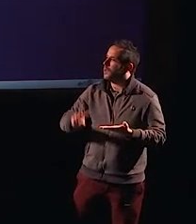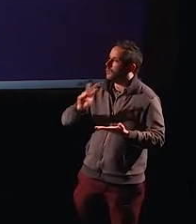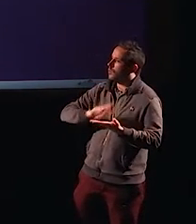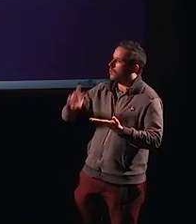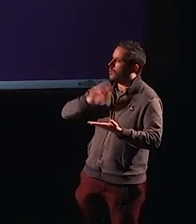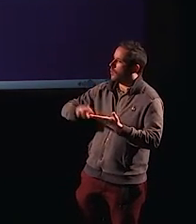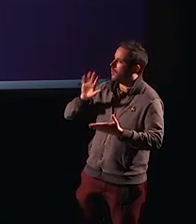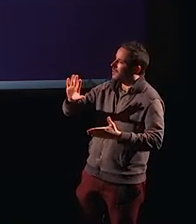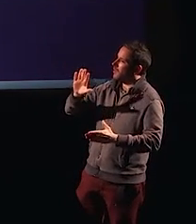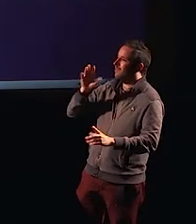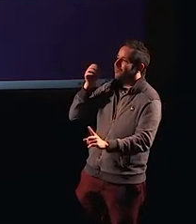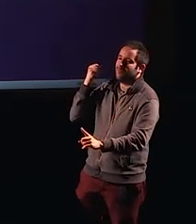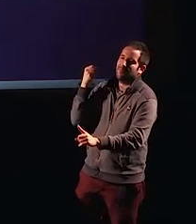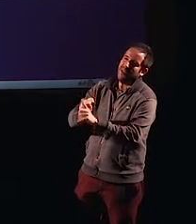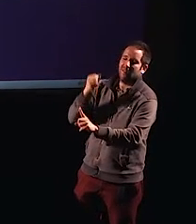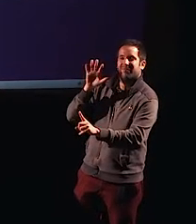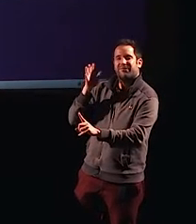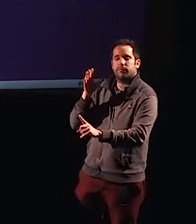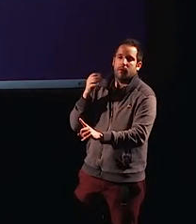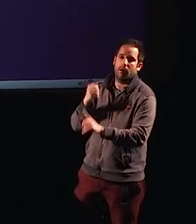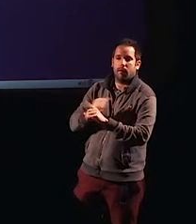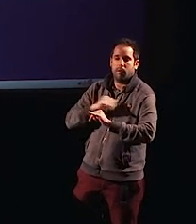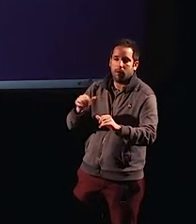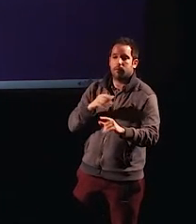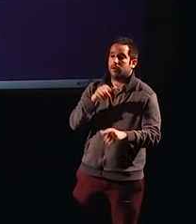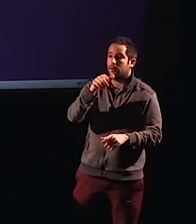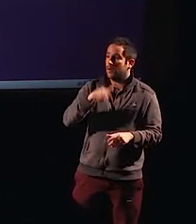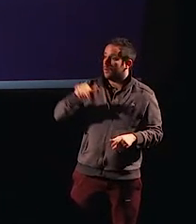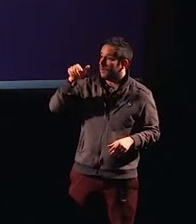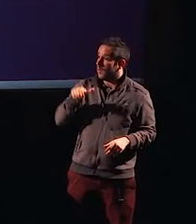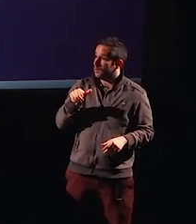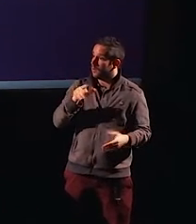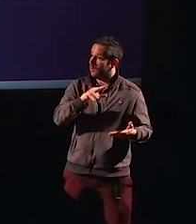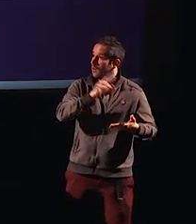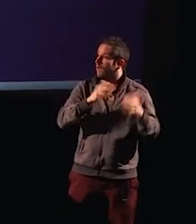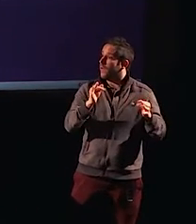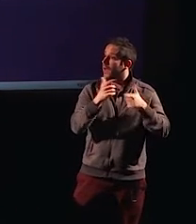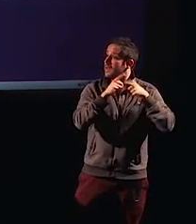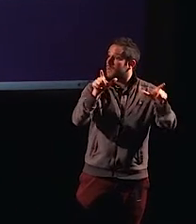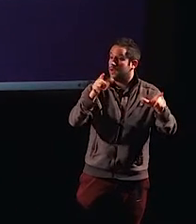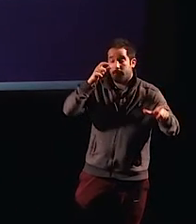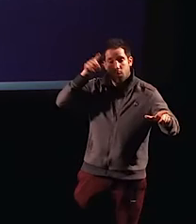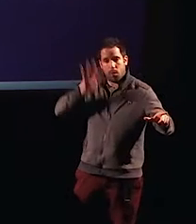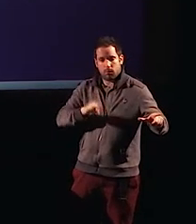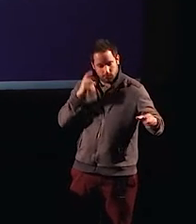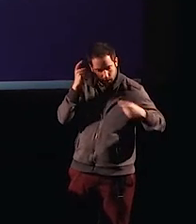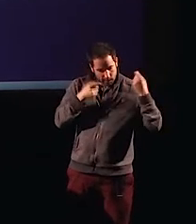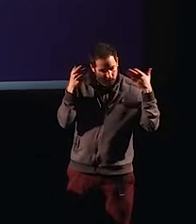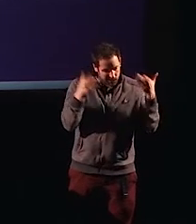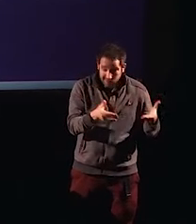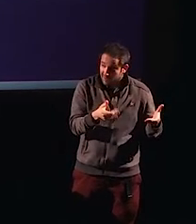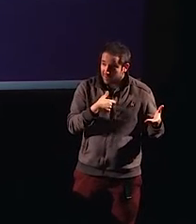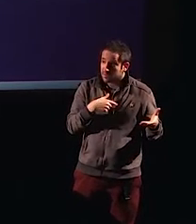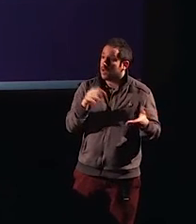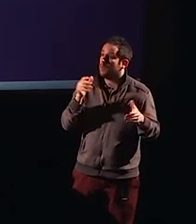militante, et peut-être un mot un peu fort, mais une lecture avec l'œil d'une personne qui a travaillé sur des questions de liberté, sur des questions